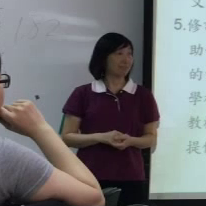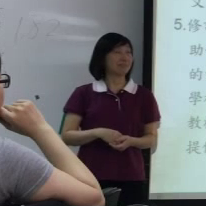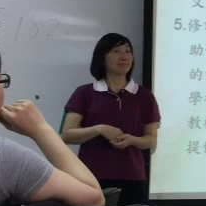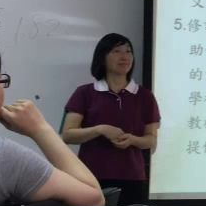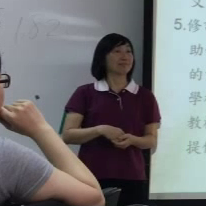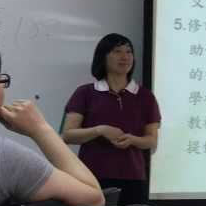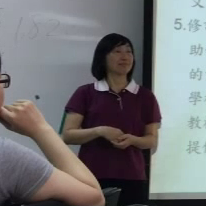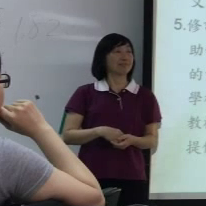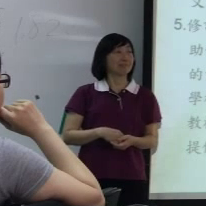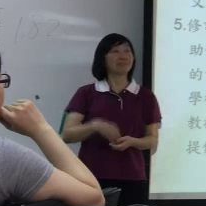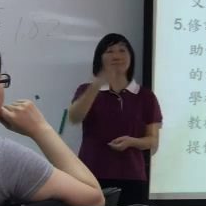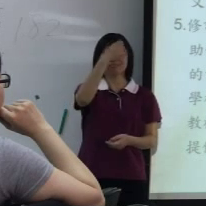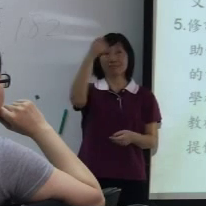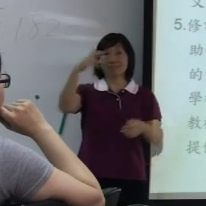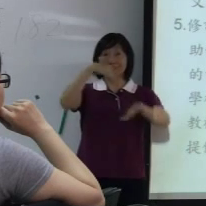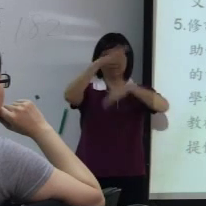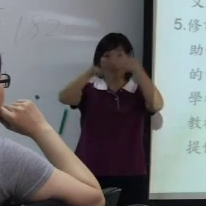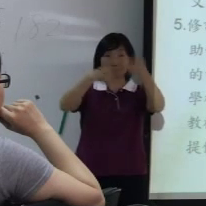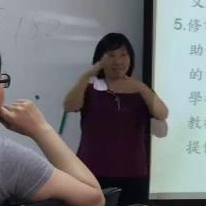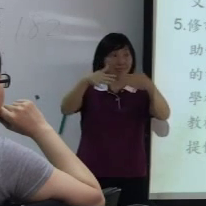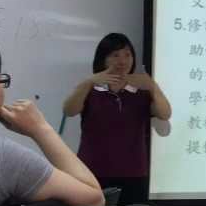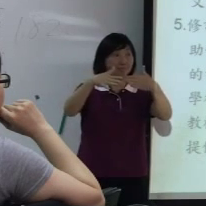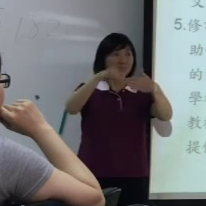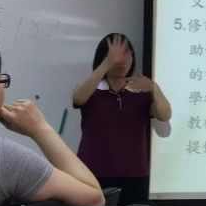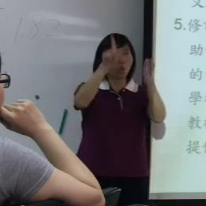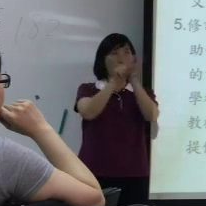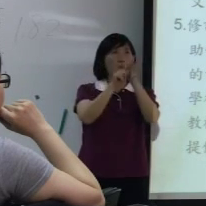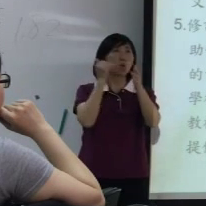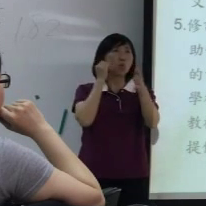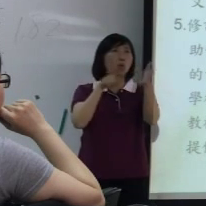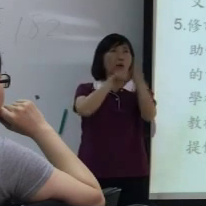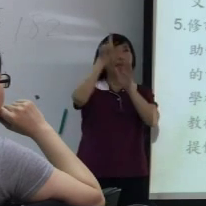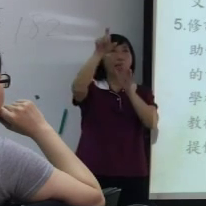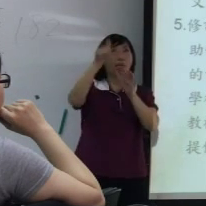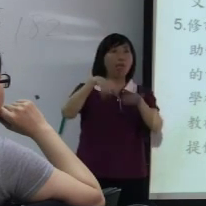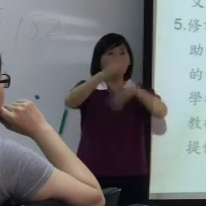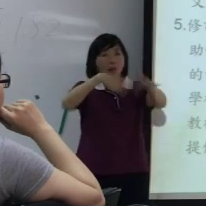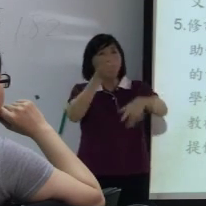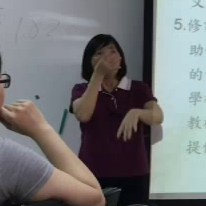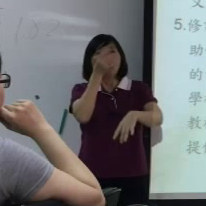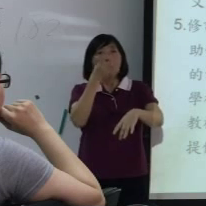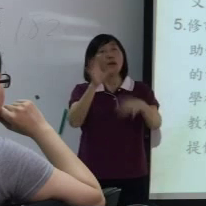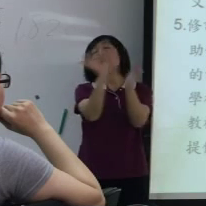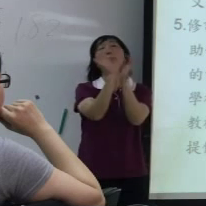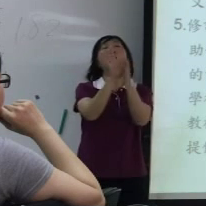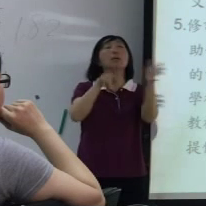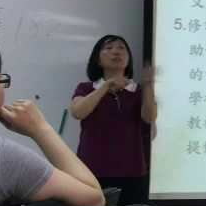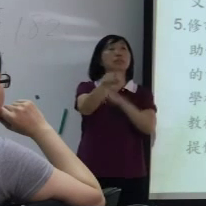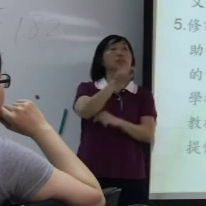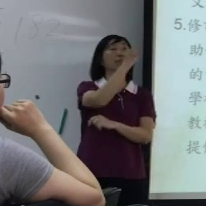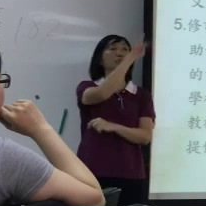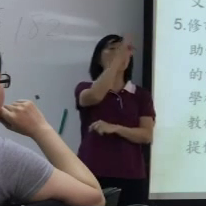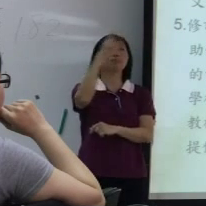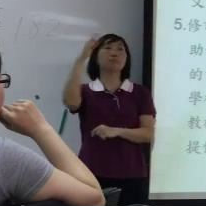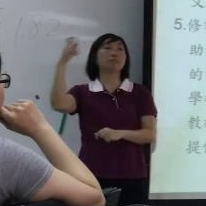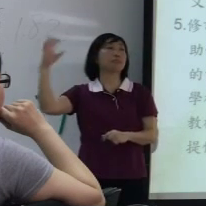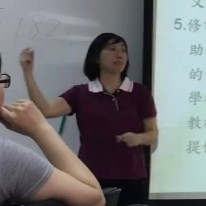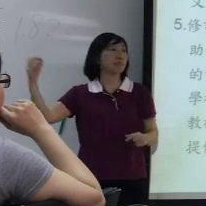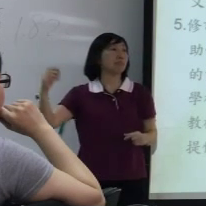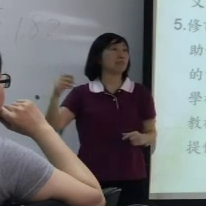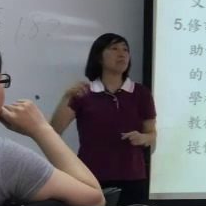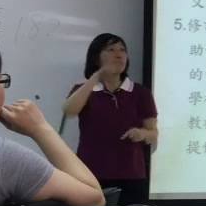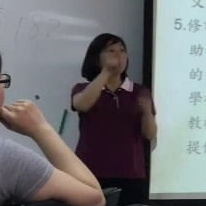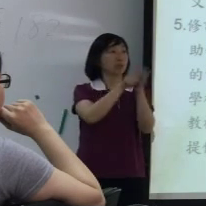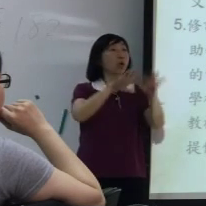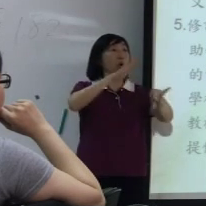英文的手语词汇打不出来的时候，都是打第一个生字的第一个字